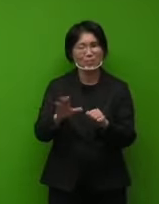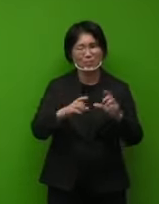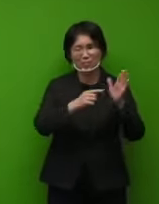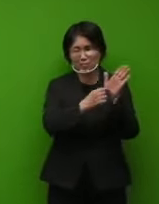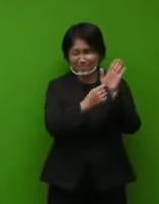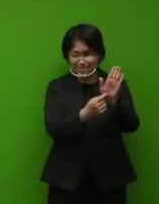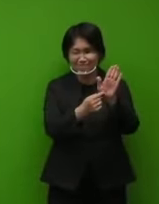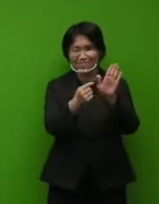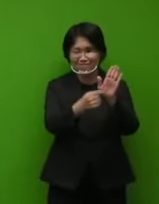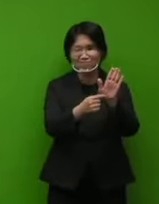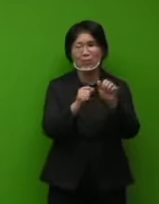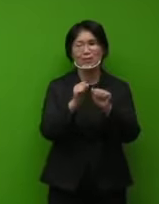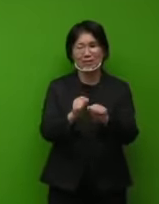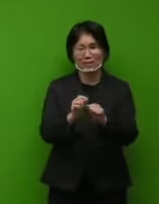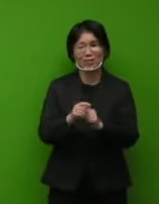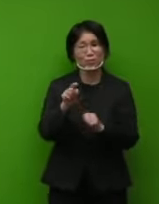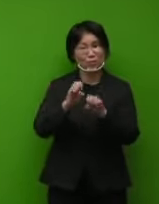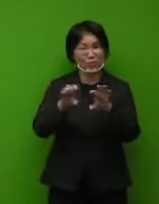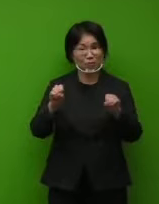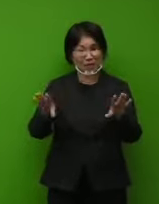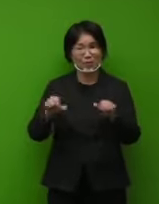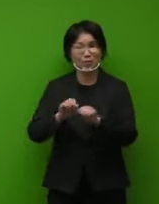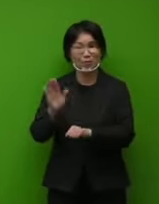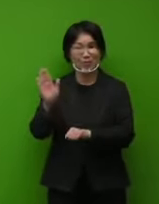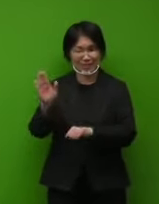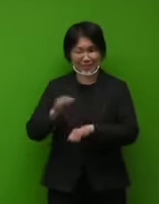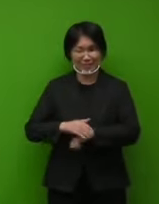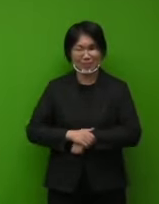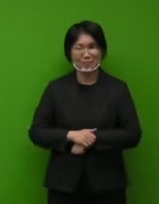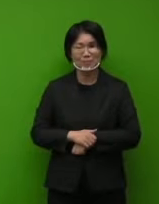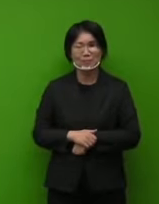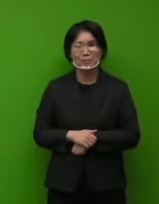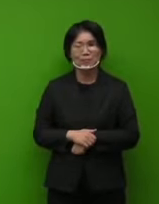ということで、その呼びかけもさせていただきます。次お願いします。